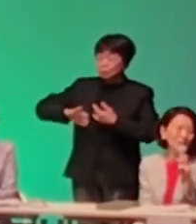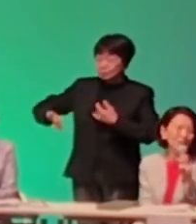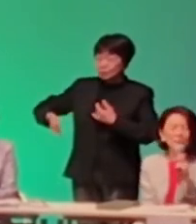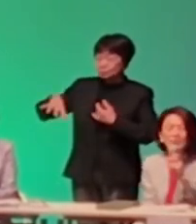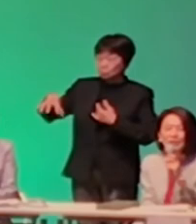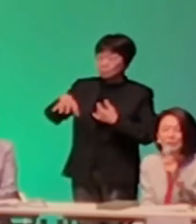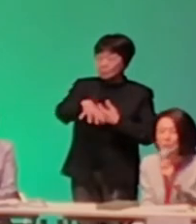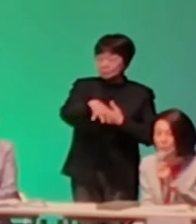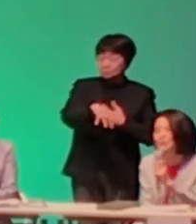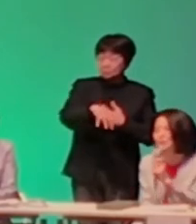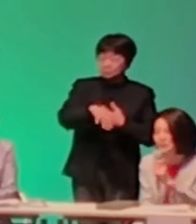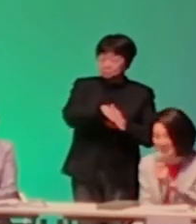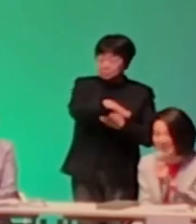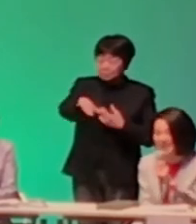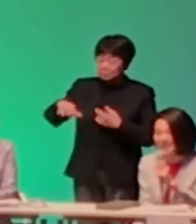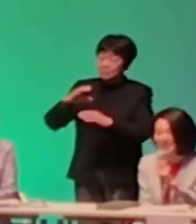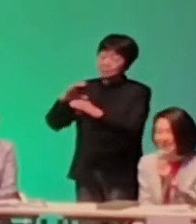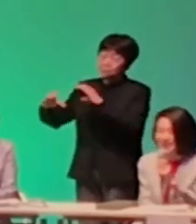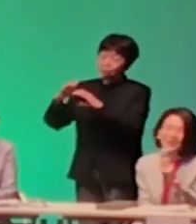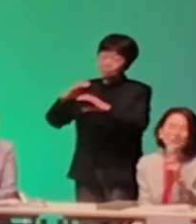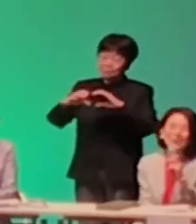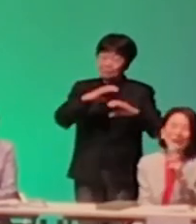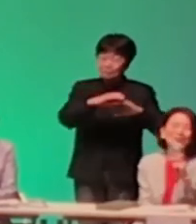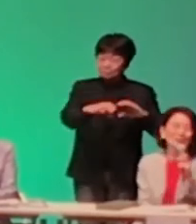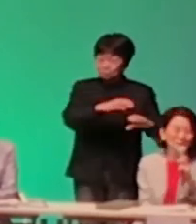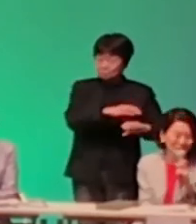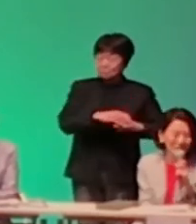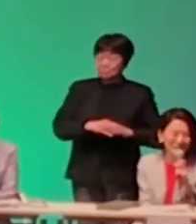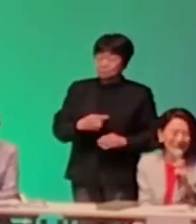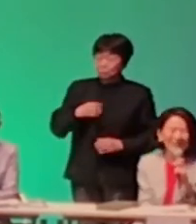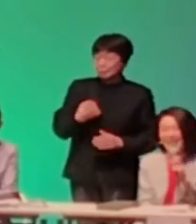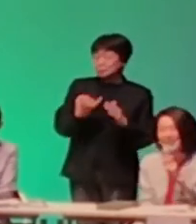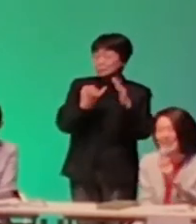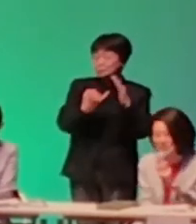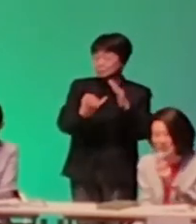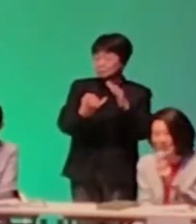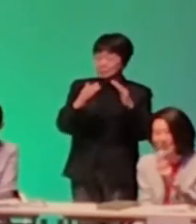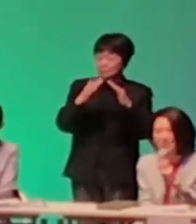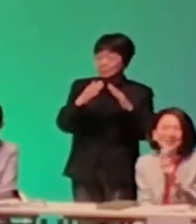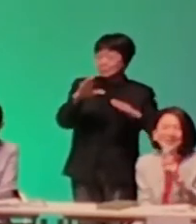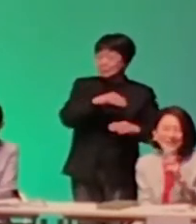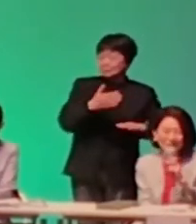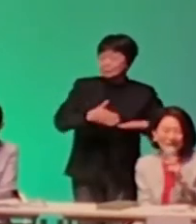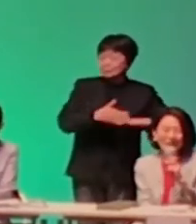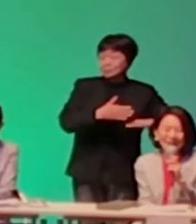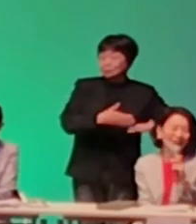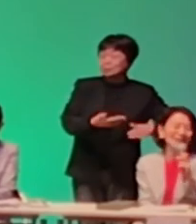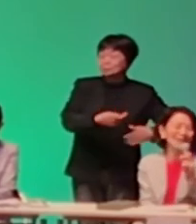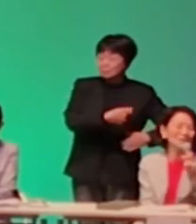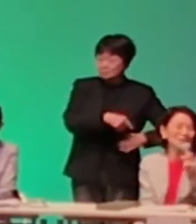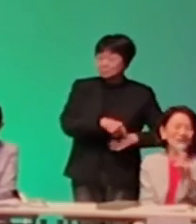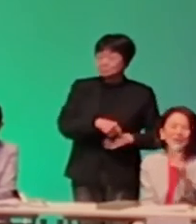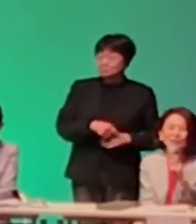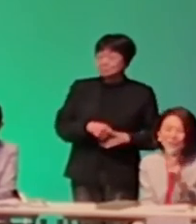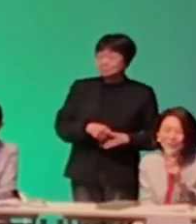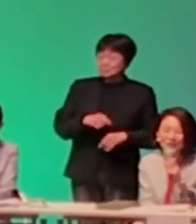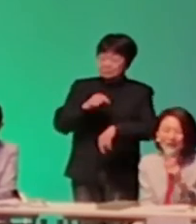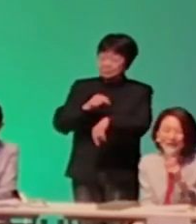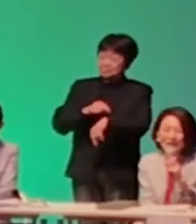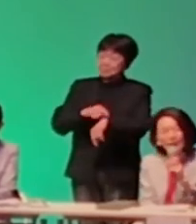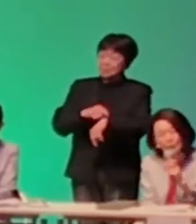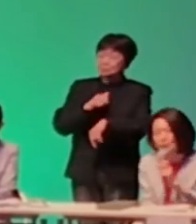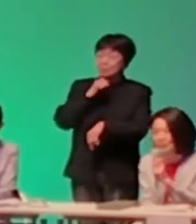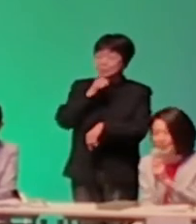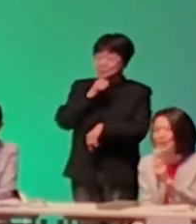所でもなるべくコミュニケーションを取ろうと思いました。私も主婦ですし、家に帰って家事もしなければいけないので、なかなかその時間の余